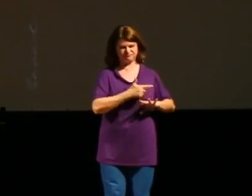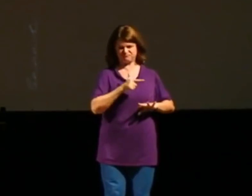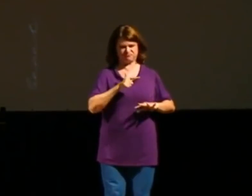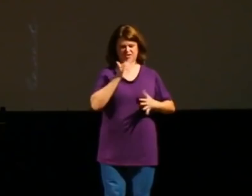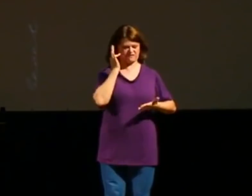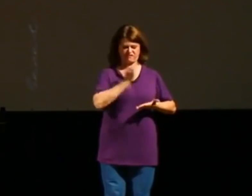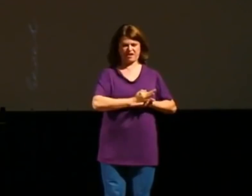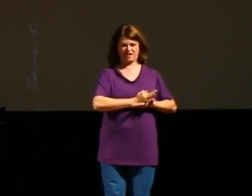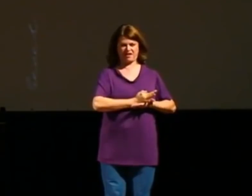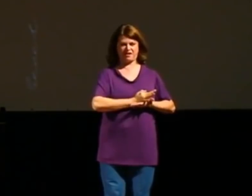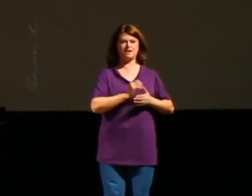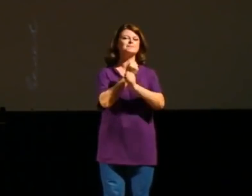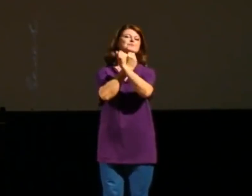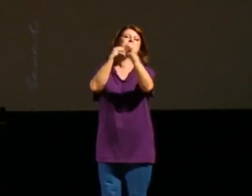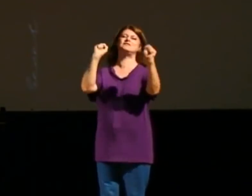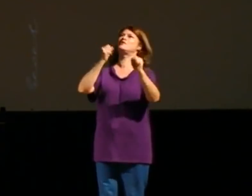galardoador daqueles que o buscam.